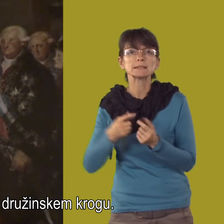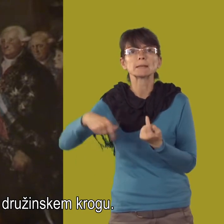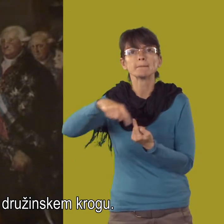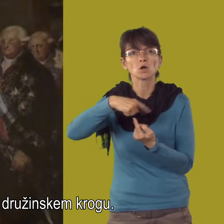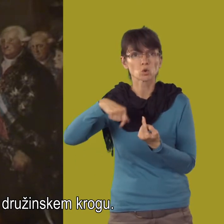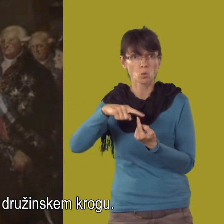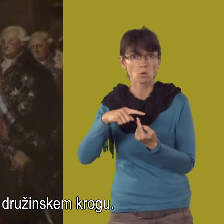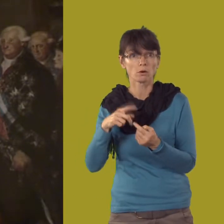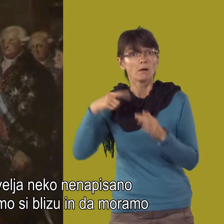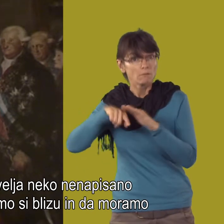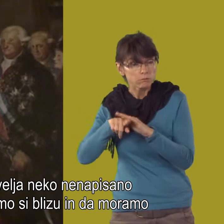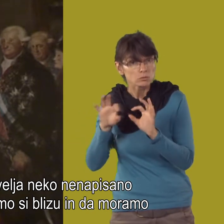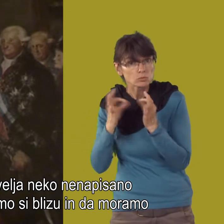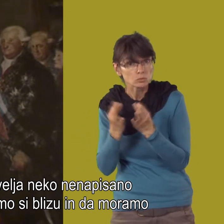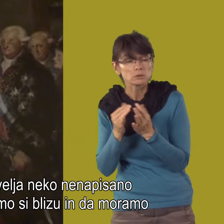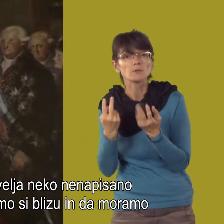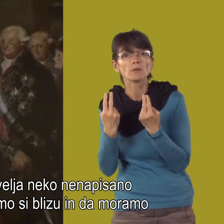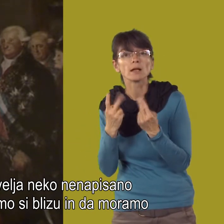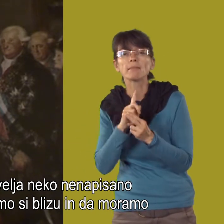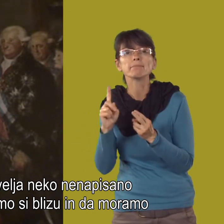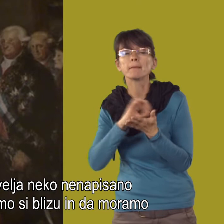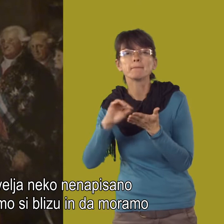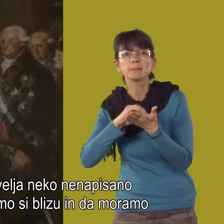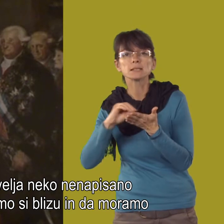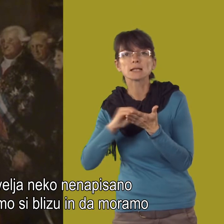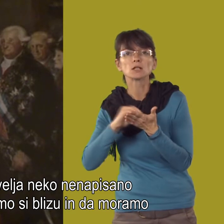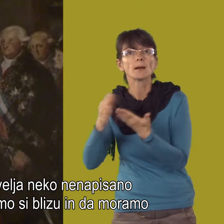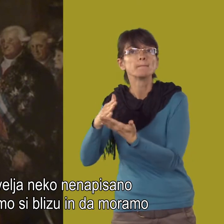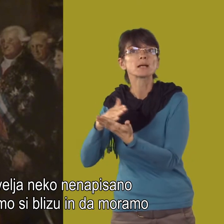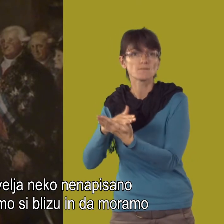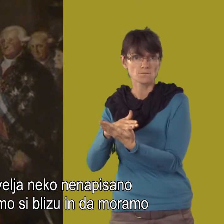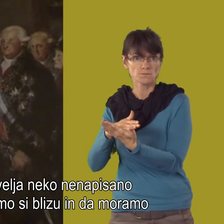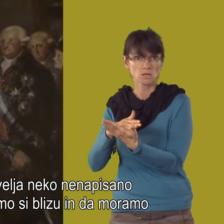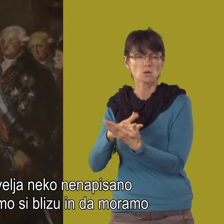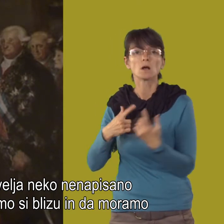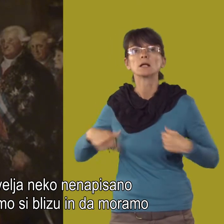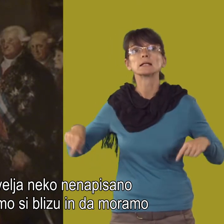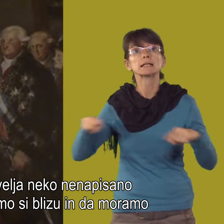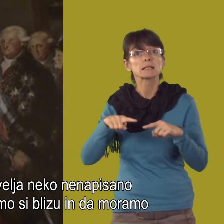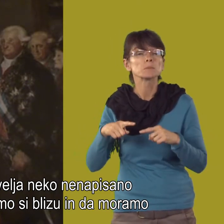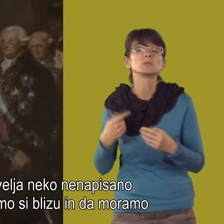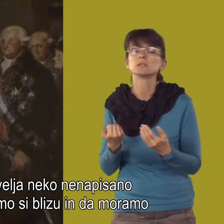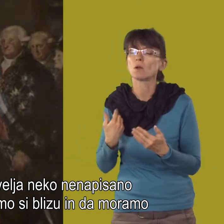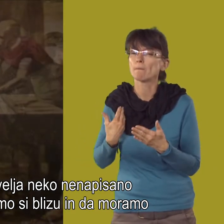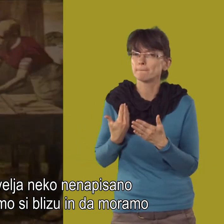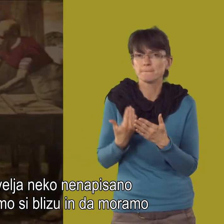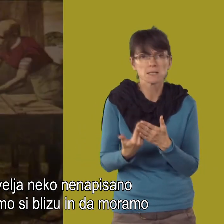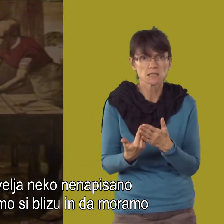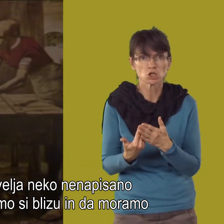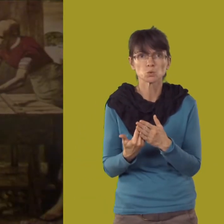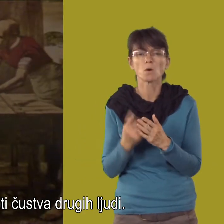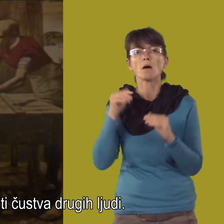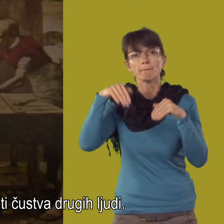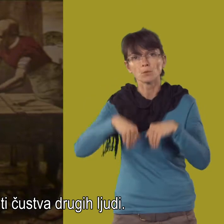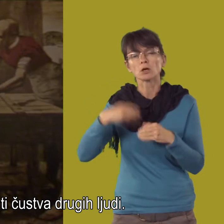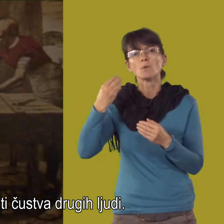In v družini velja neko nenapisano pravilo, da smo si blizu in da